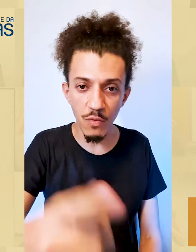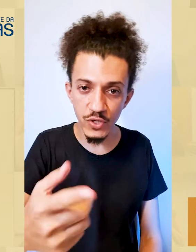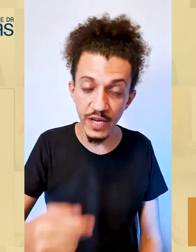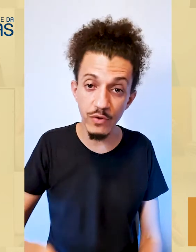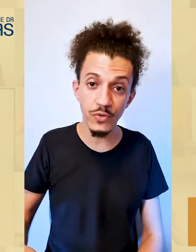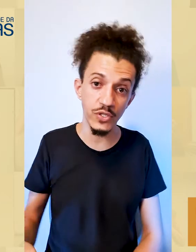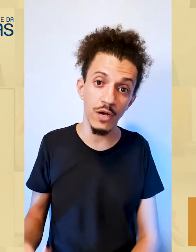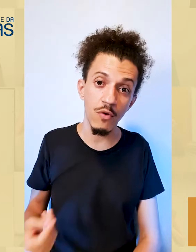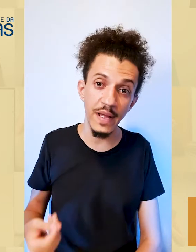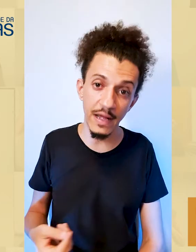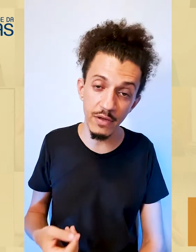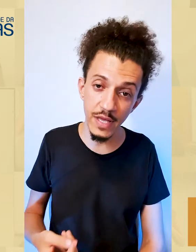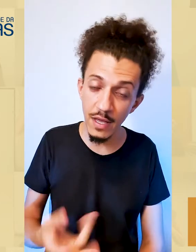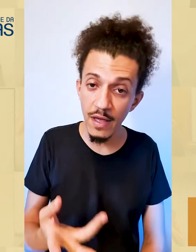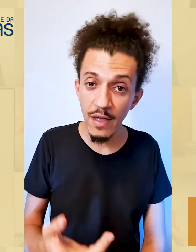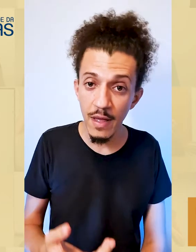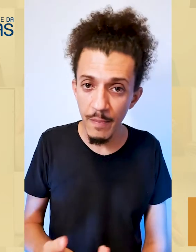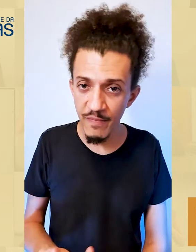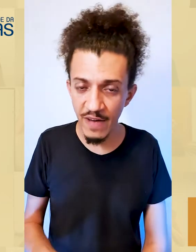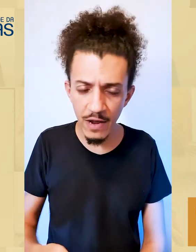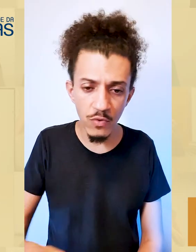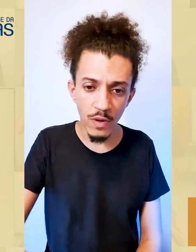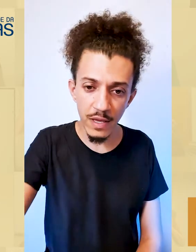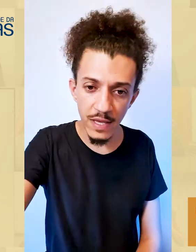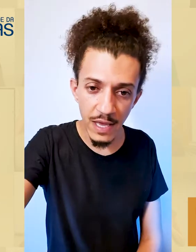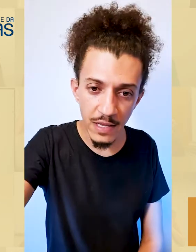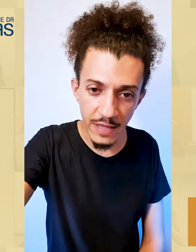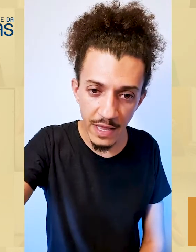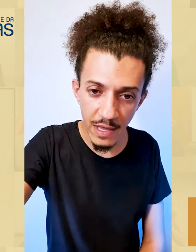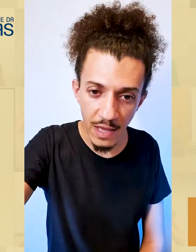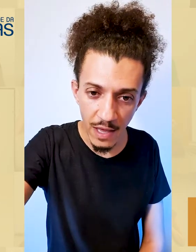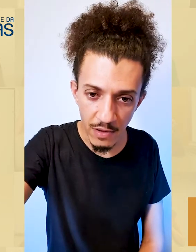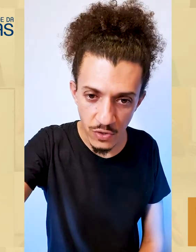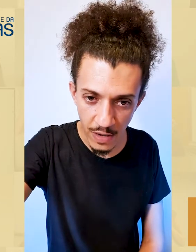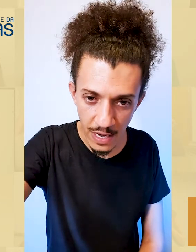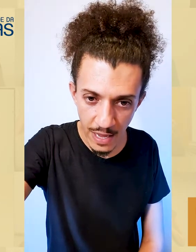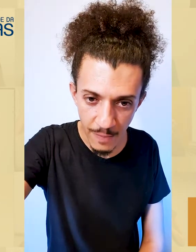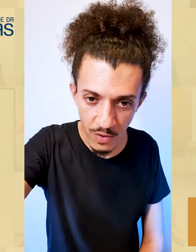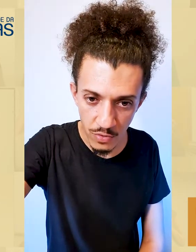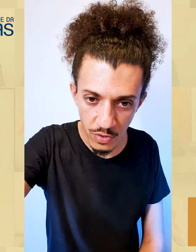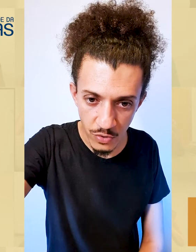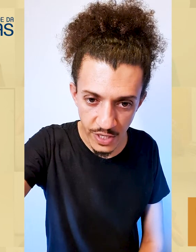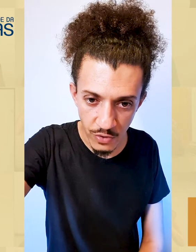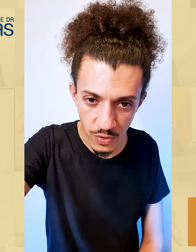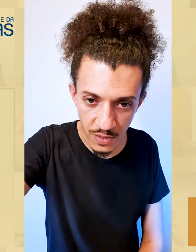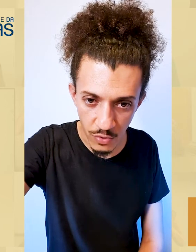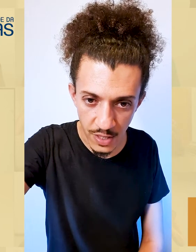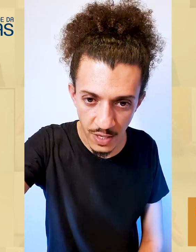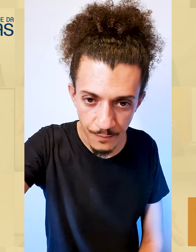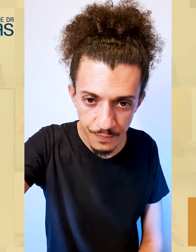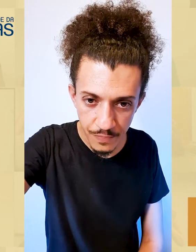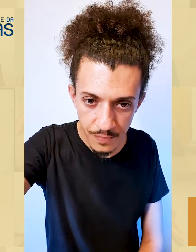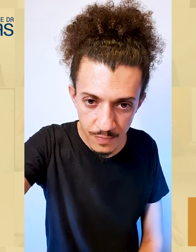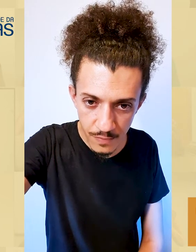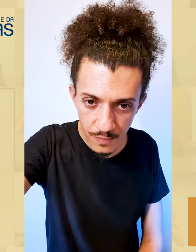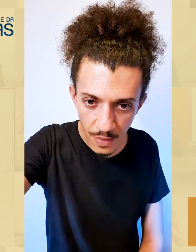sinais, como o Genilson tinha comentado aqui, falando que ele tem... Deixa eu reler a pergunta que o Genilson mandou